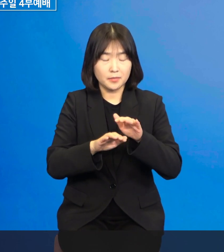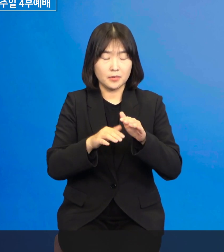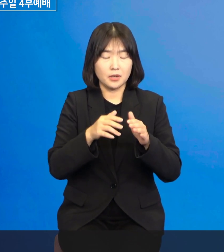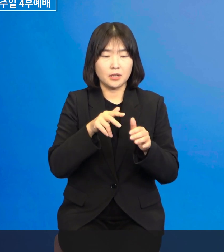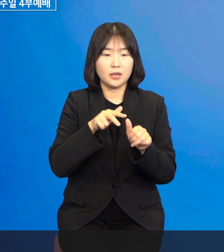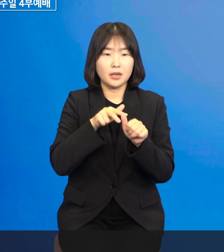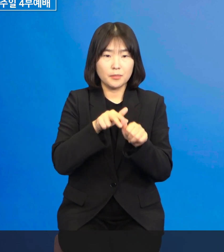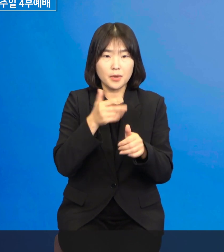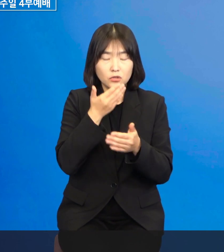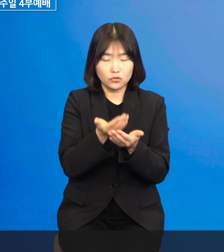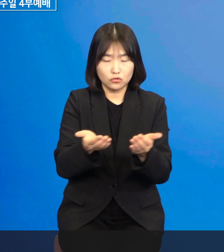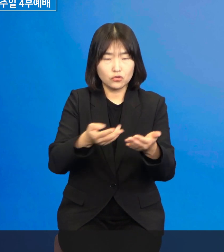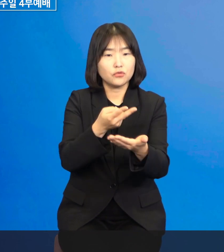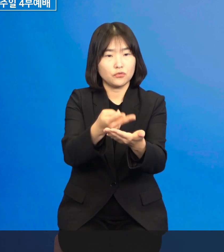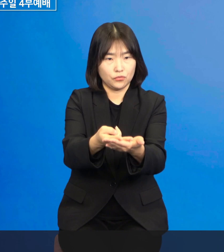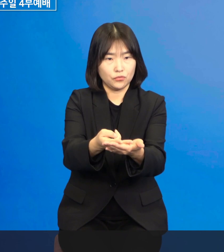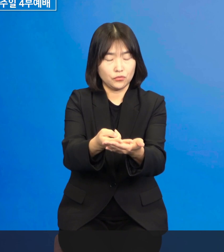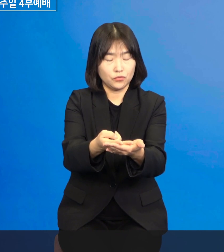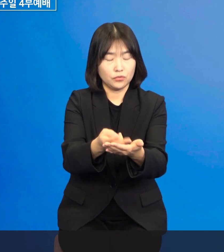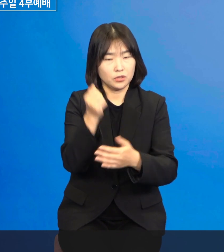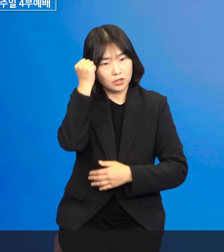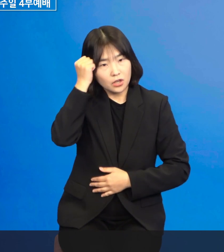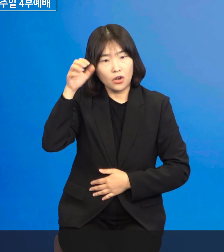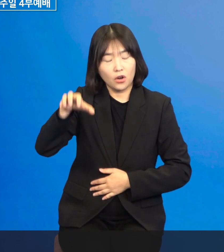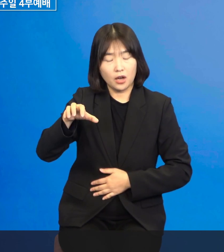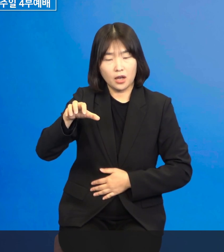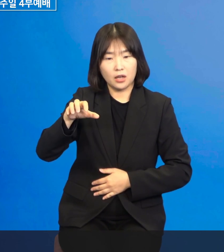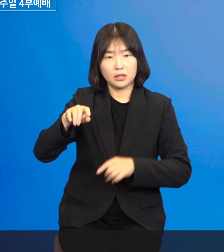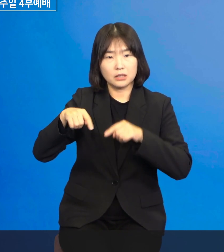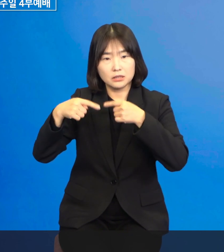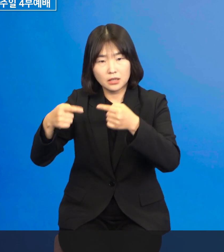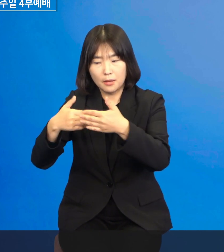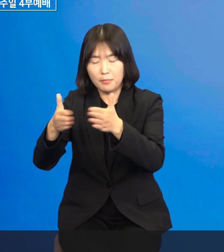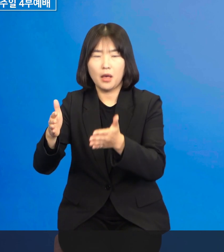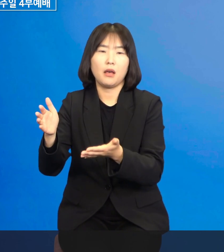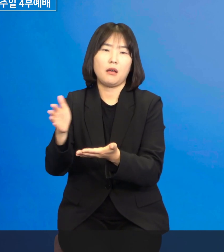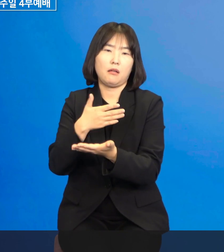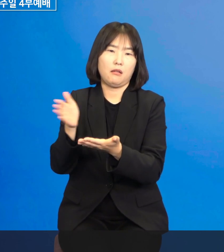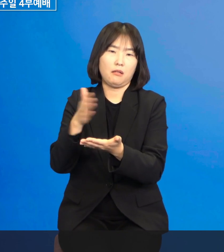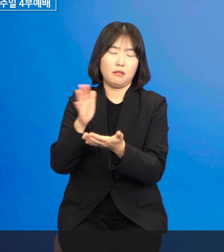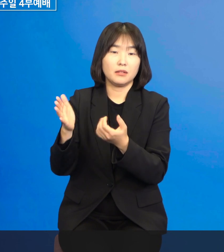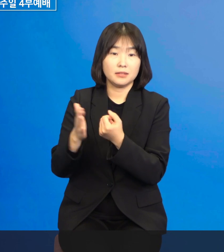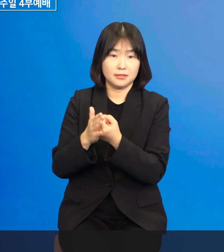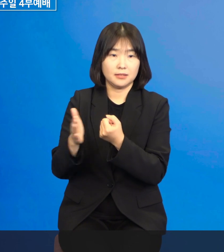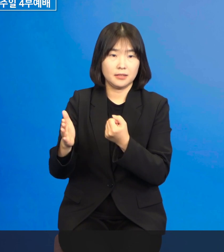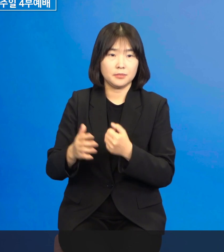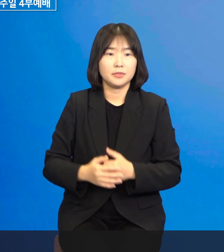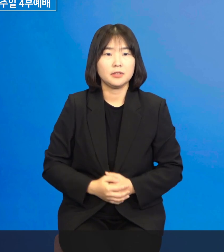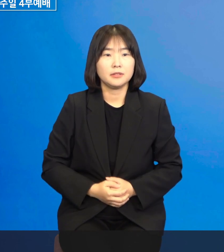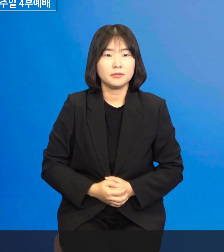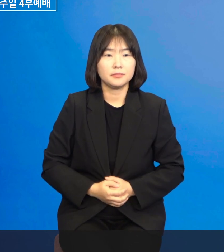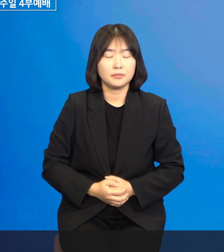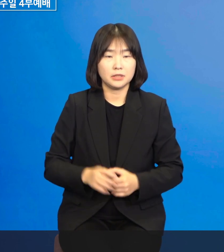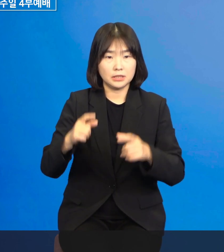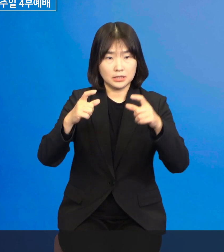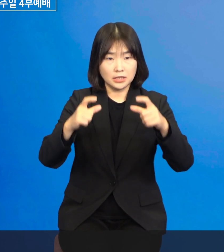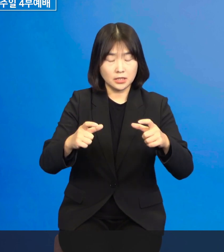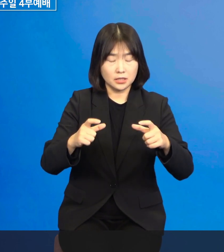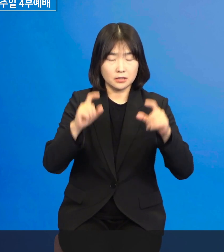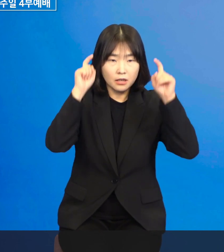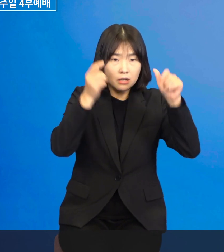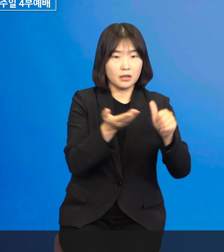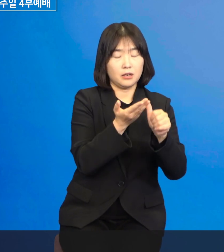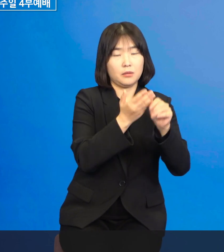싸서 구유에 눕혀두었다. 여관에는 그들이 들어갈 방이 없었기 때문이다.